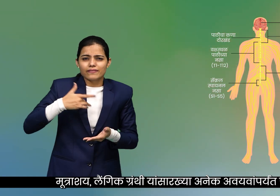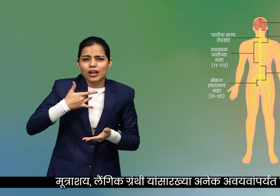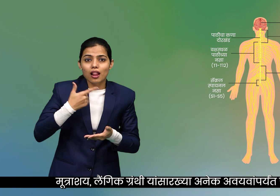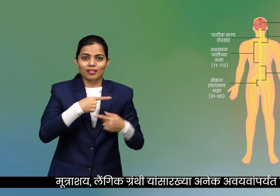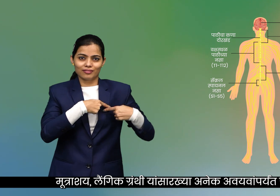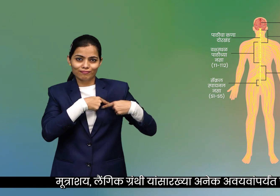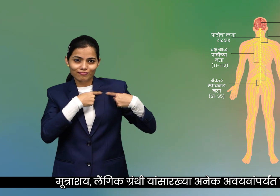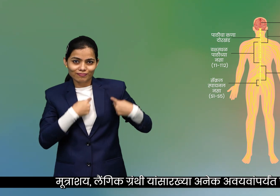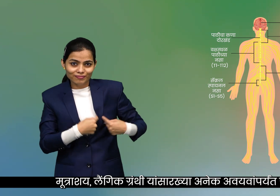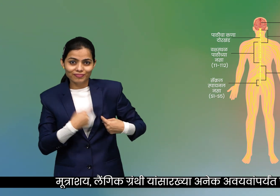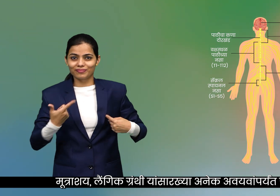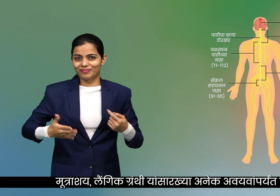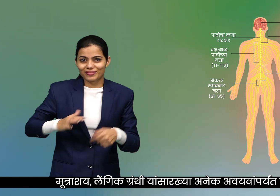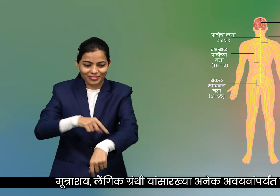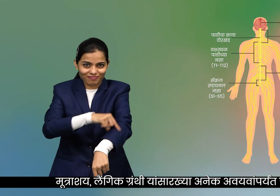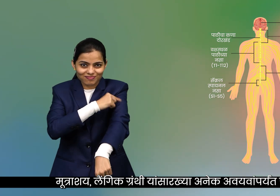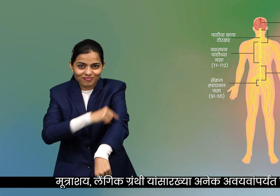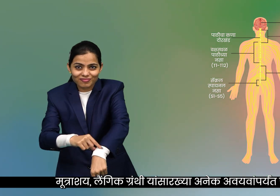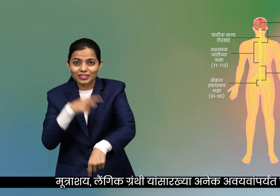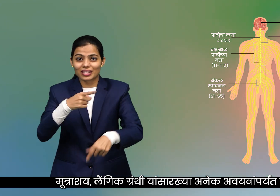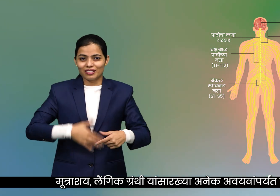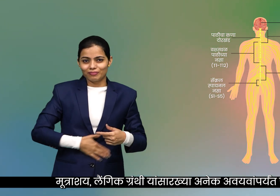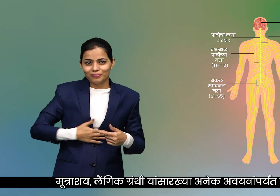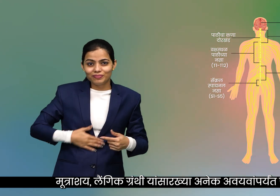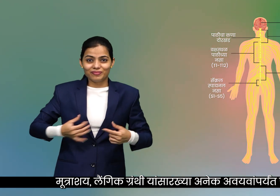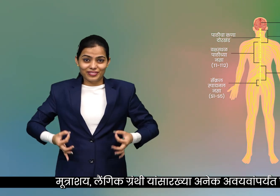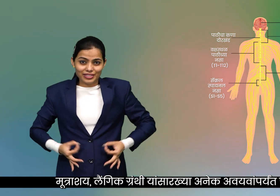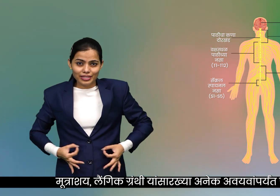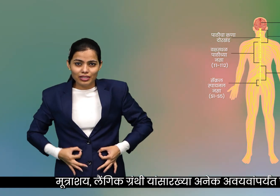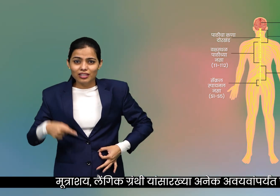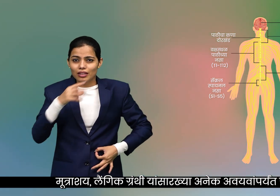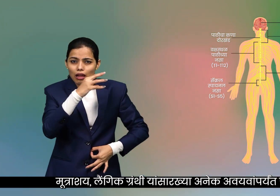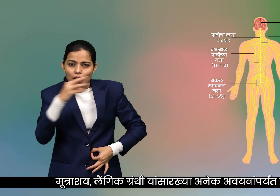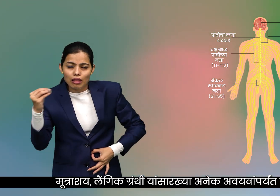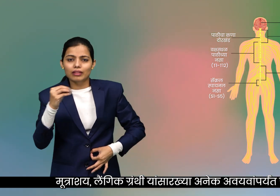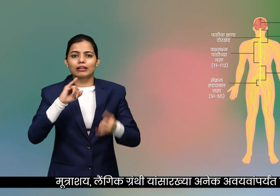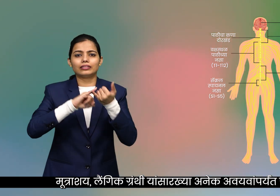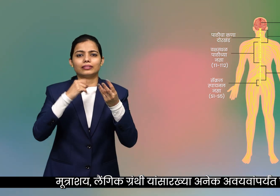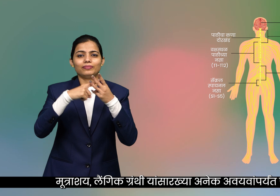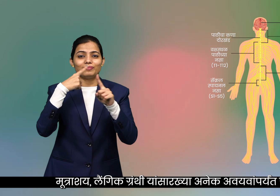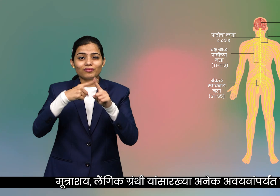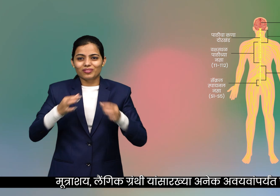मूत्राशय, लैंगिक ग्रंथी यांसारख्या अनेक अवयवांपर्यंत पोहोचते.